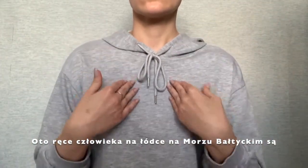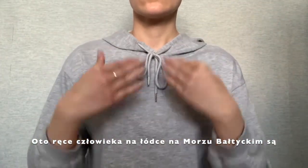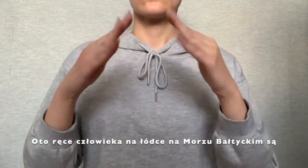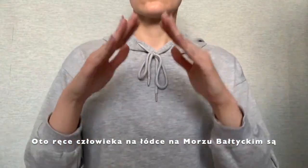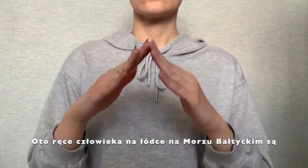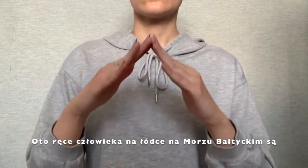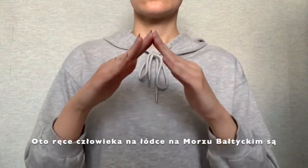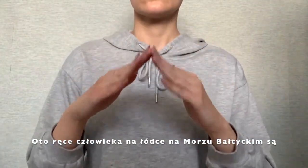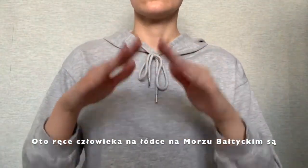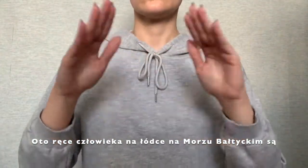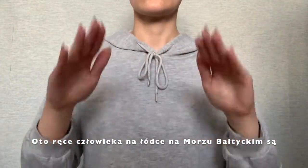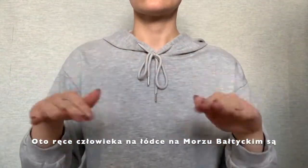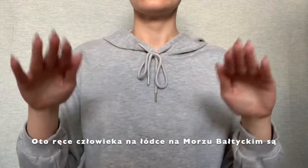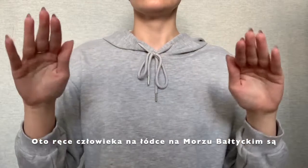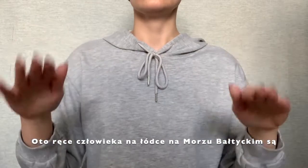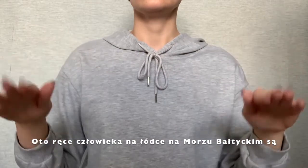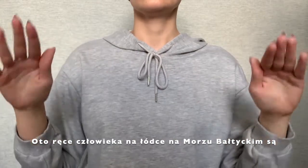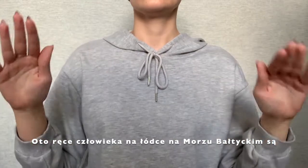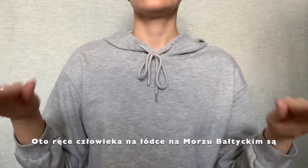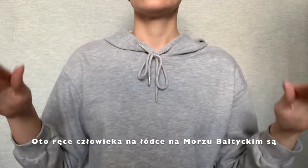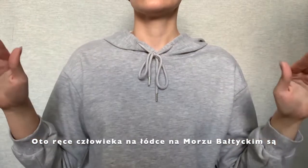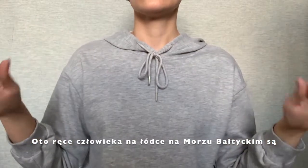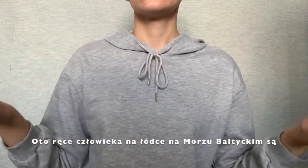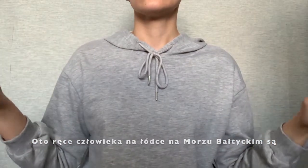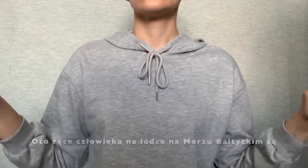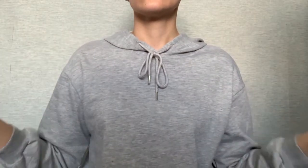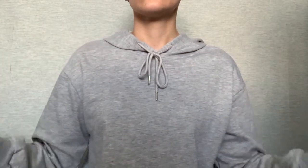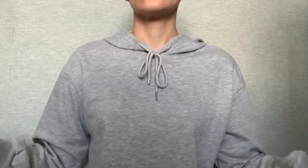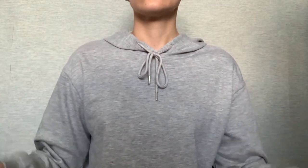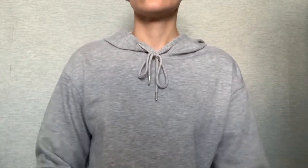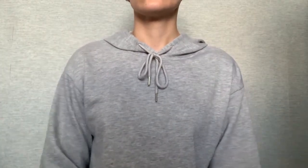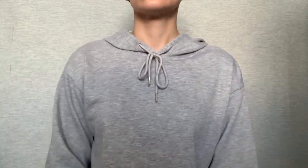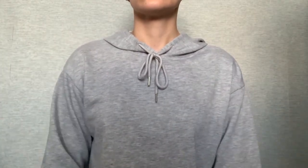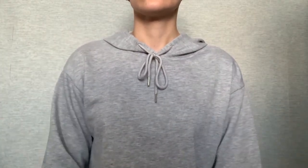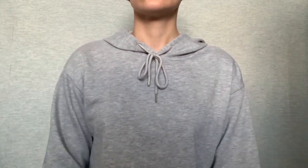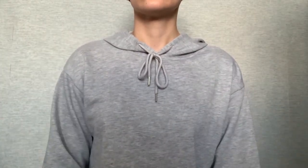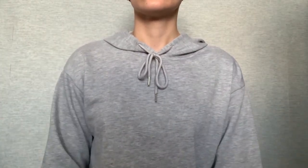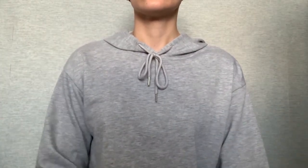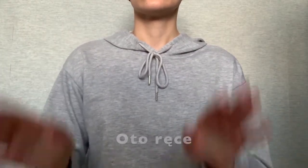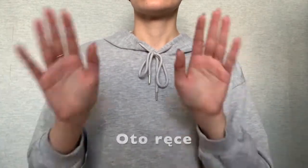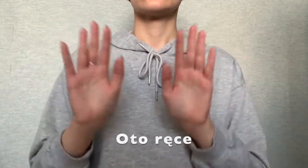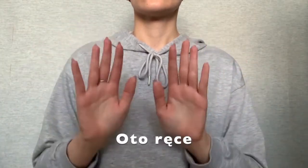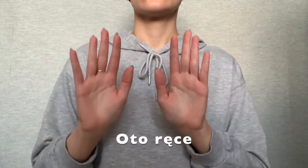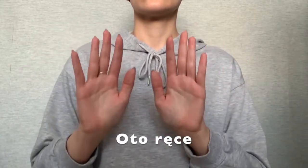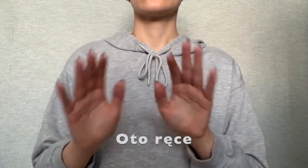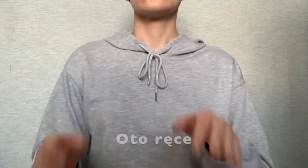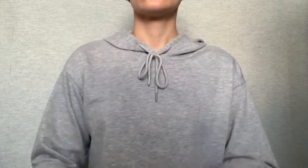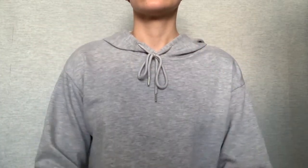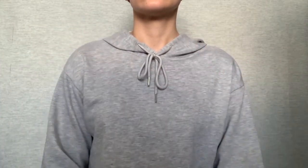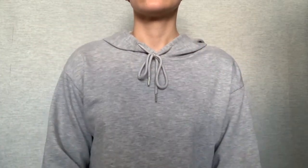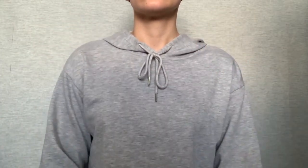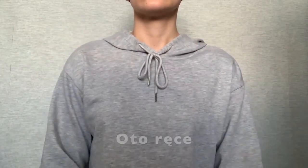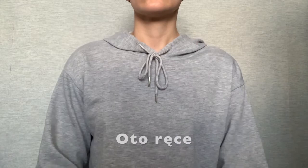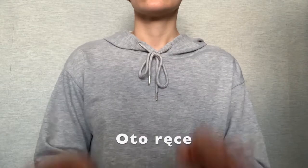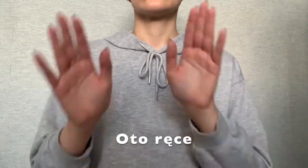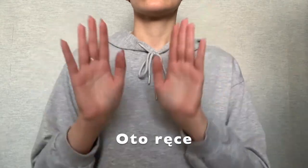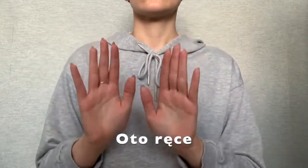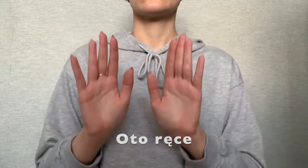człowieka na łódce na Morzu Bałtyckim są. Oto ręce, oto